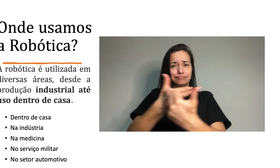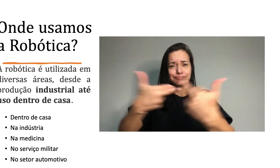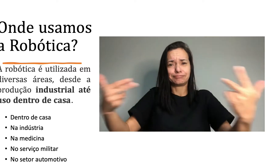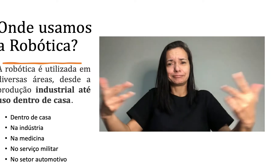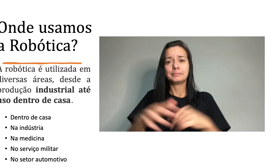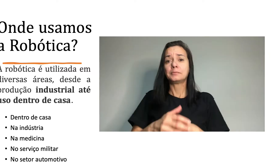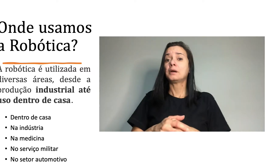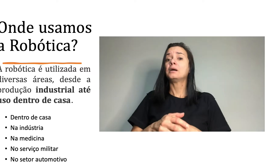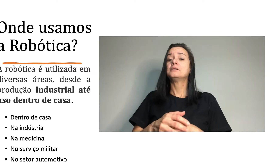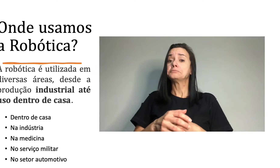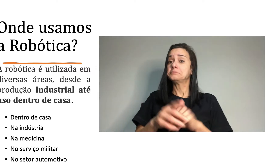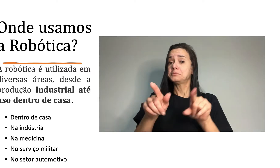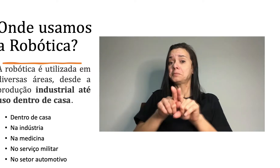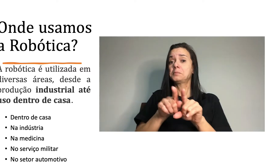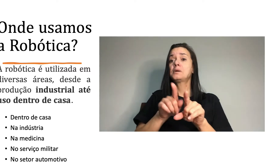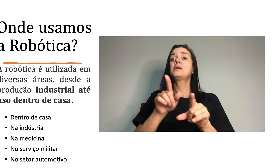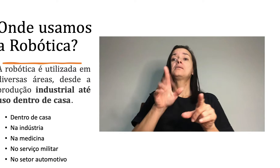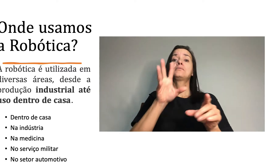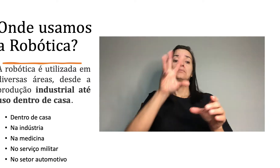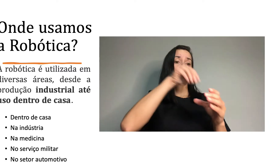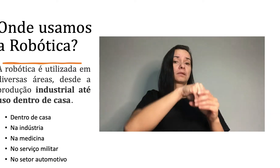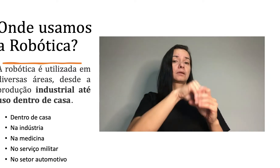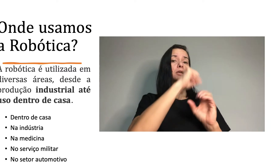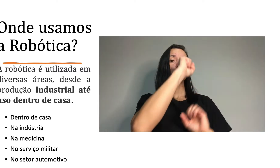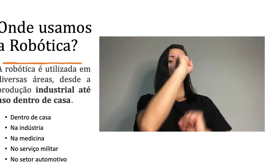desde a produção industrial